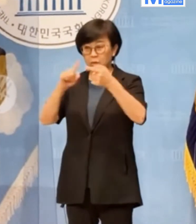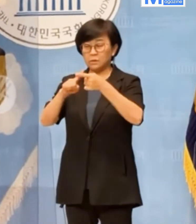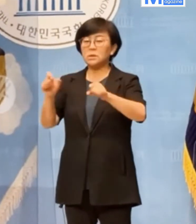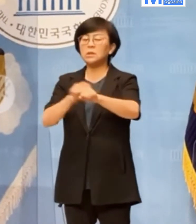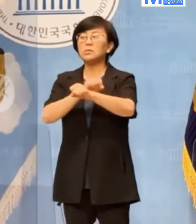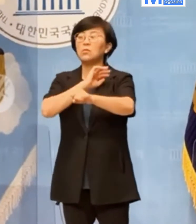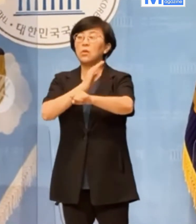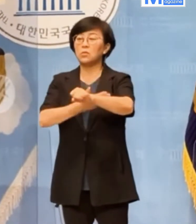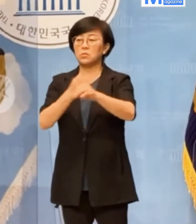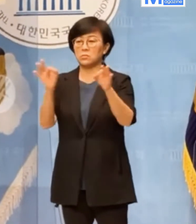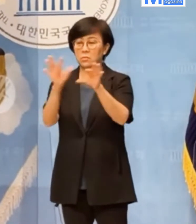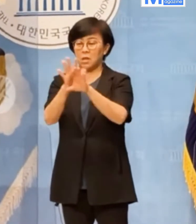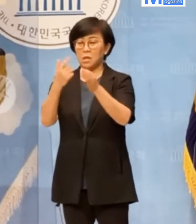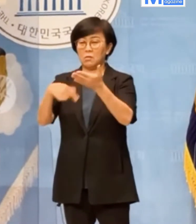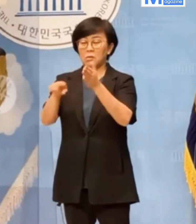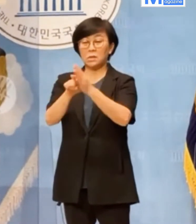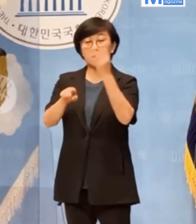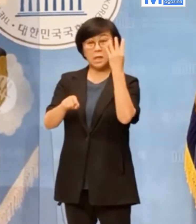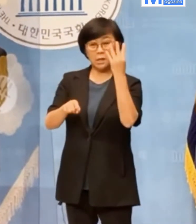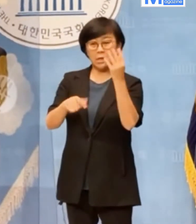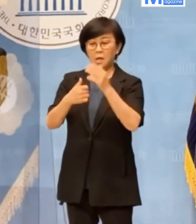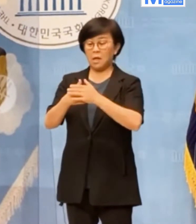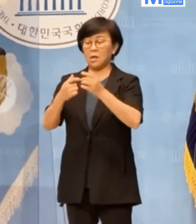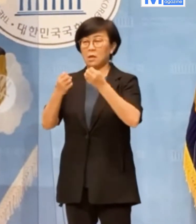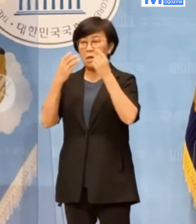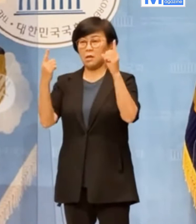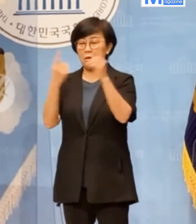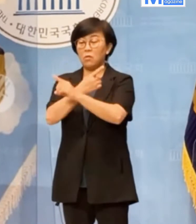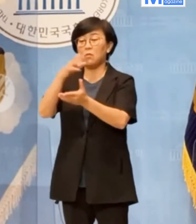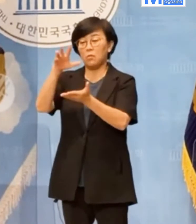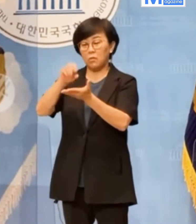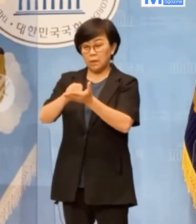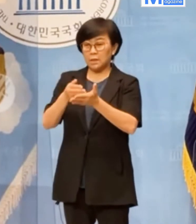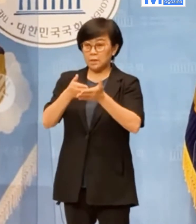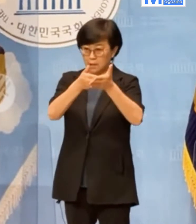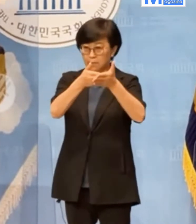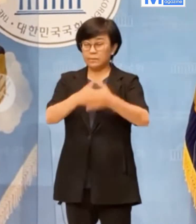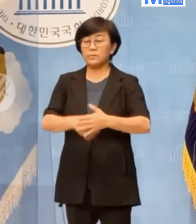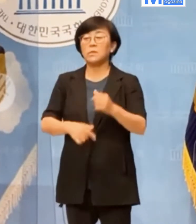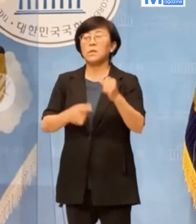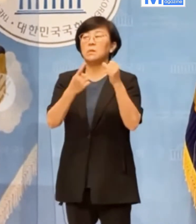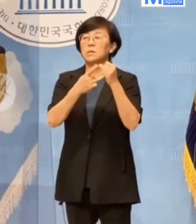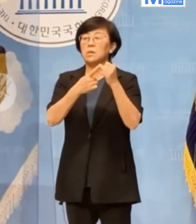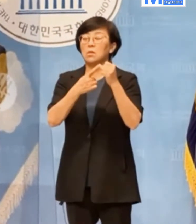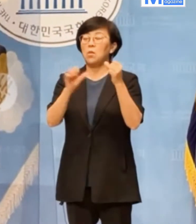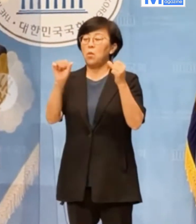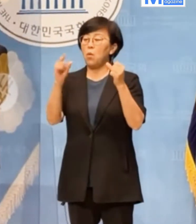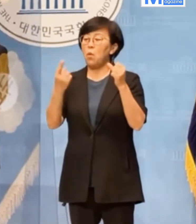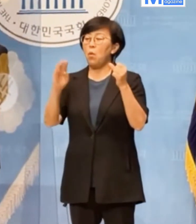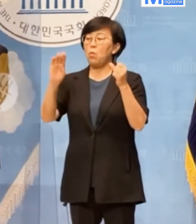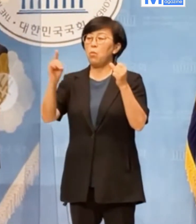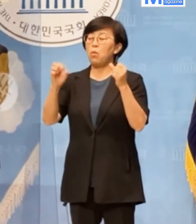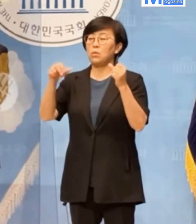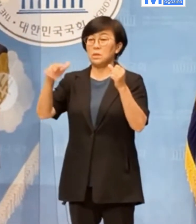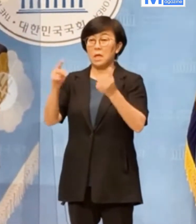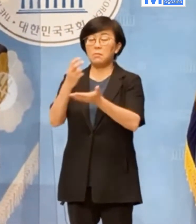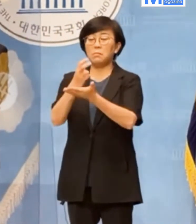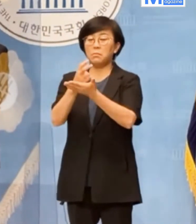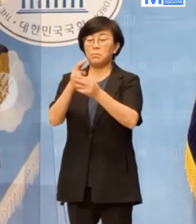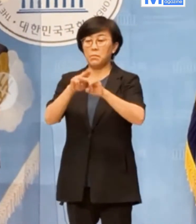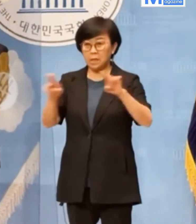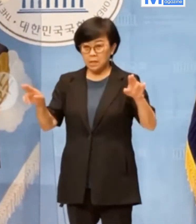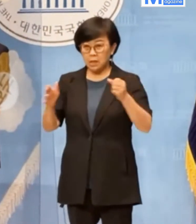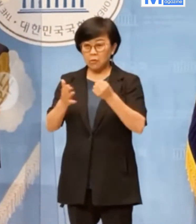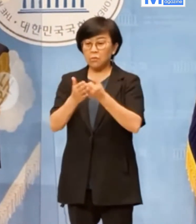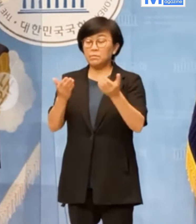위한 4대 개혁 과제를 제안합니다. 첫째, 호봉제를 폐지하고